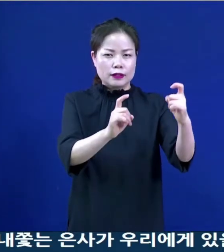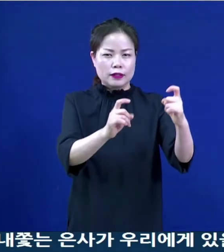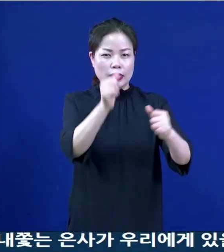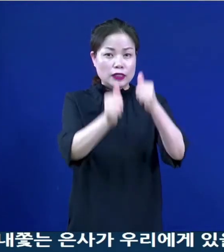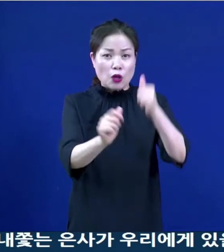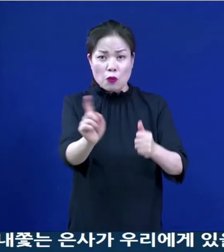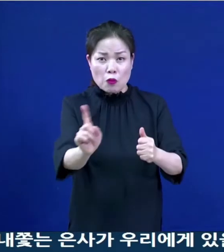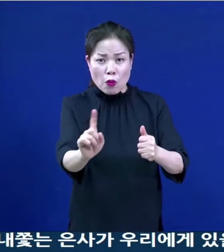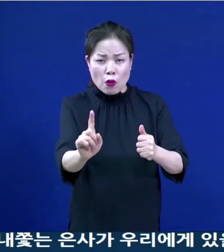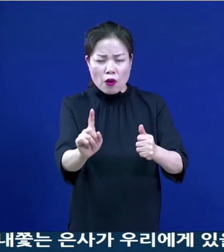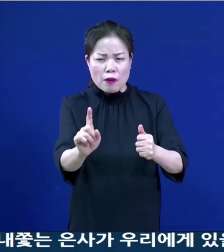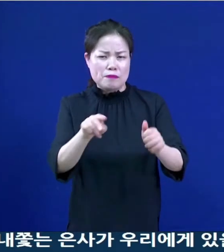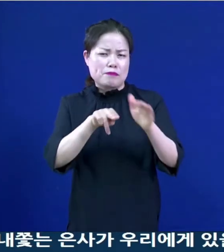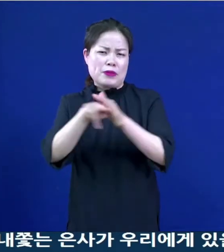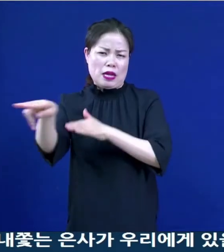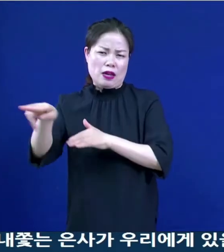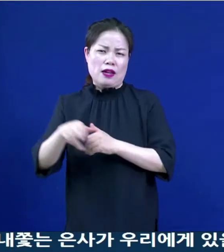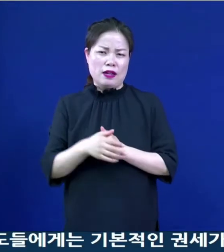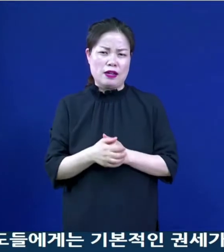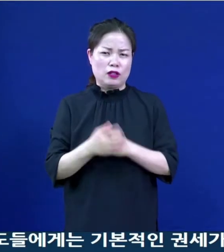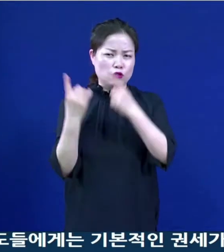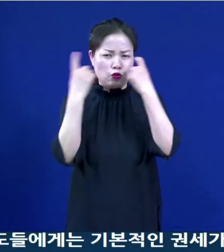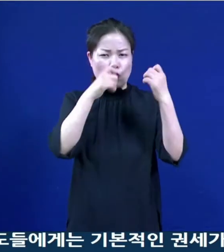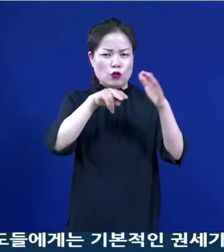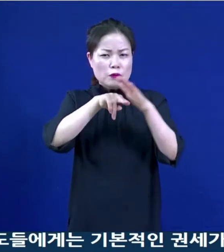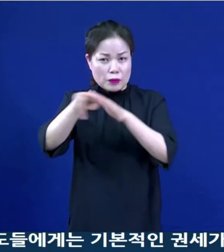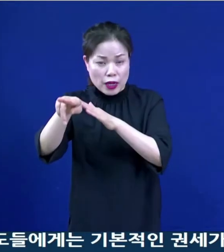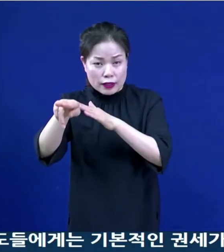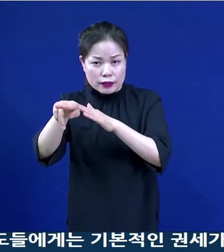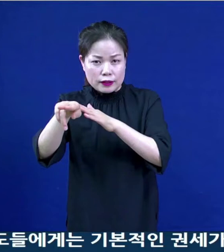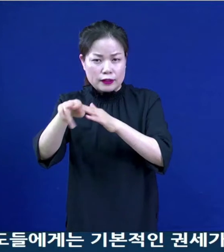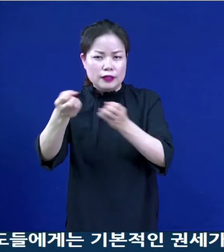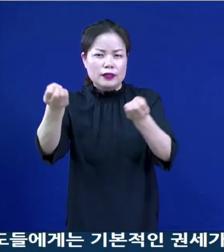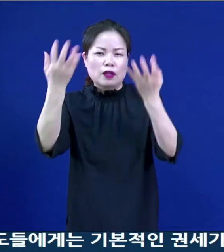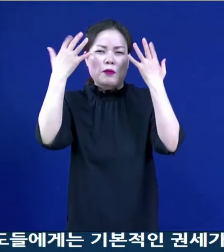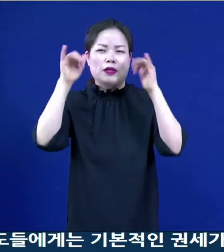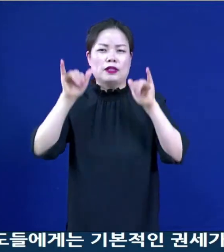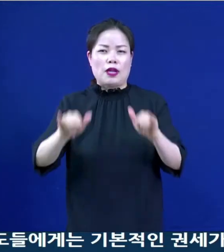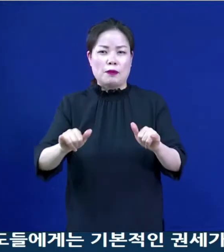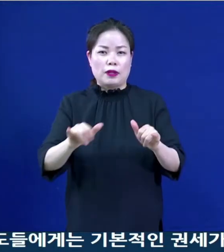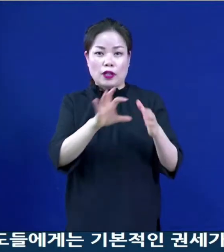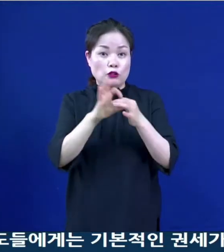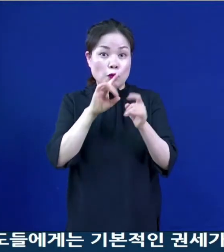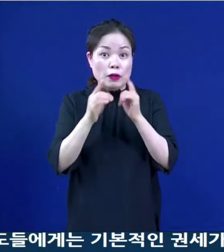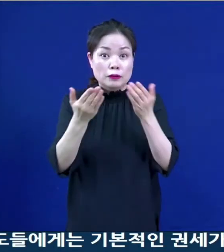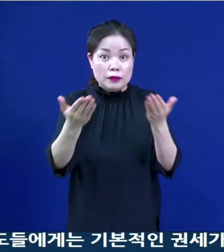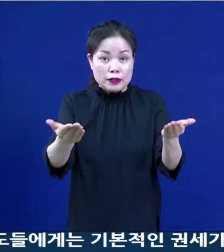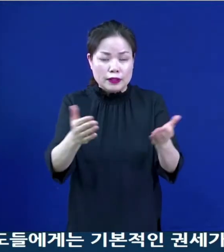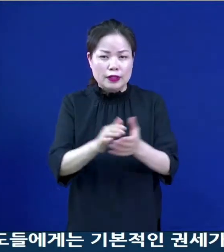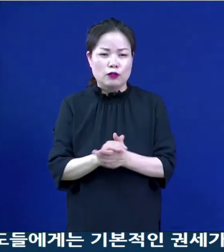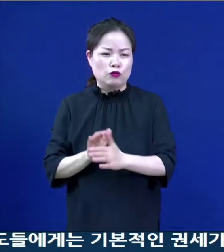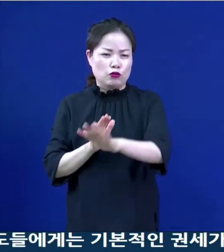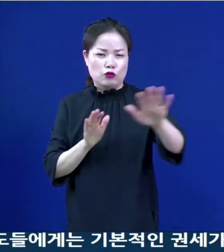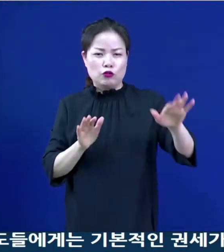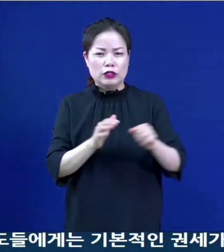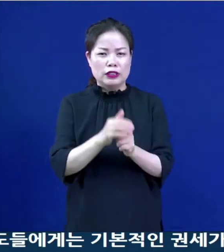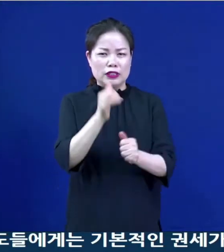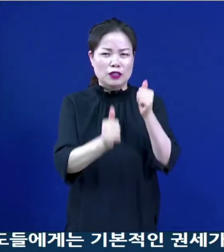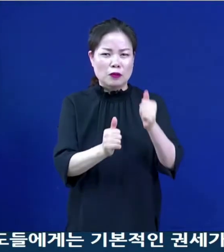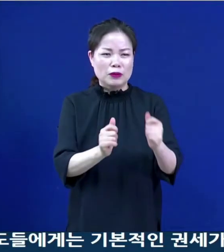하라고요? 피하라고 돼 있어요. 여러분 까먹을까 봐 제가 계속 반복합니다. 그런데 우리는 어떻게 해요? 시험은